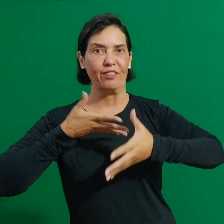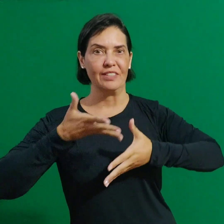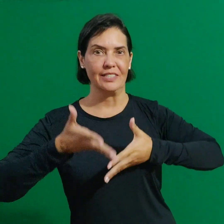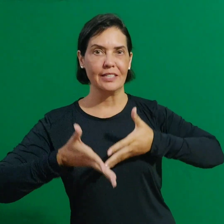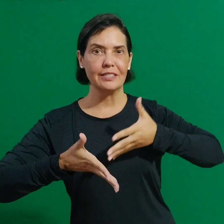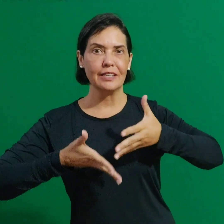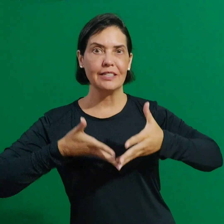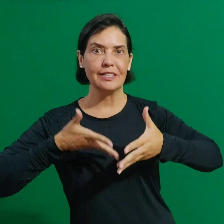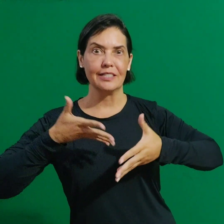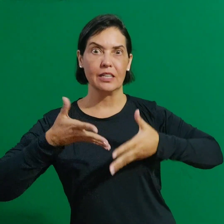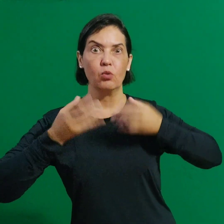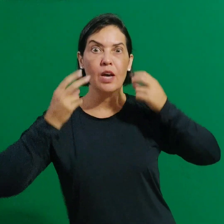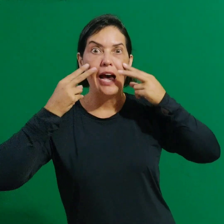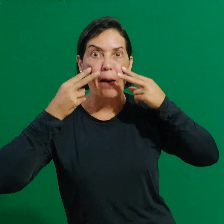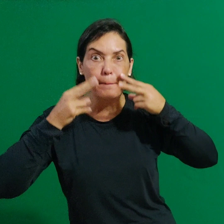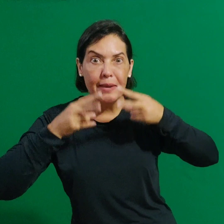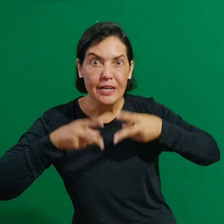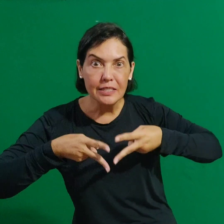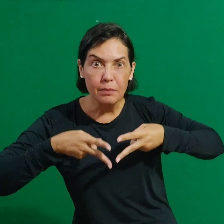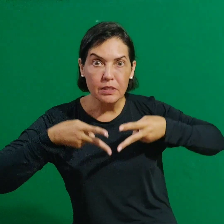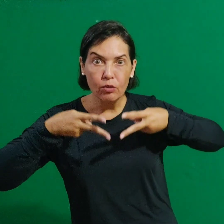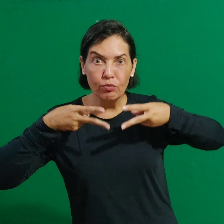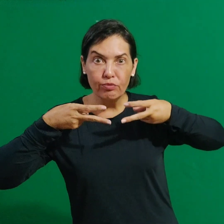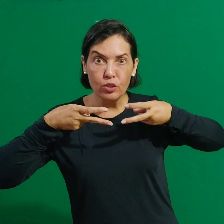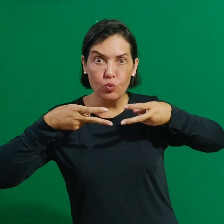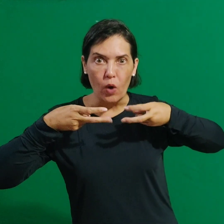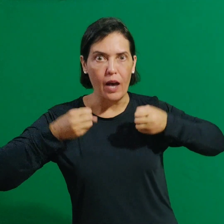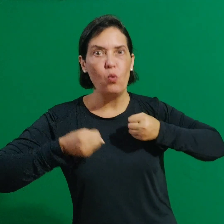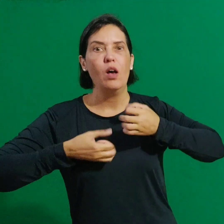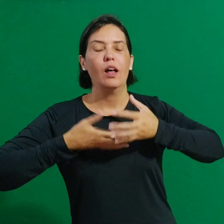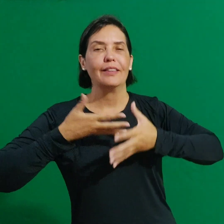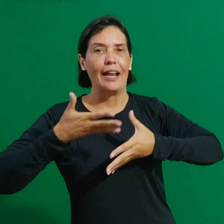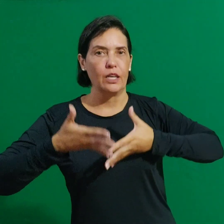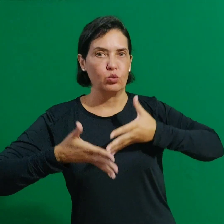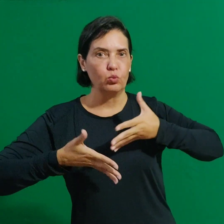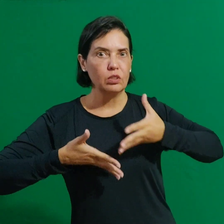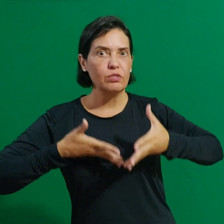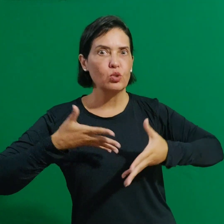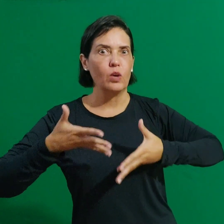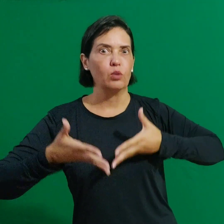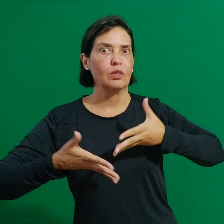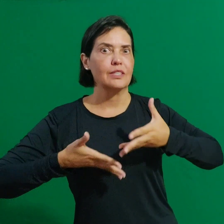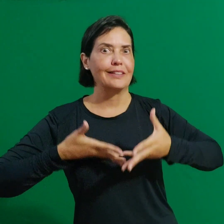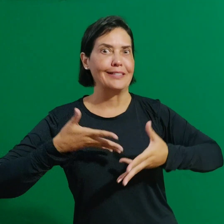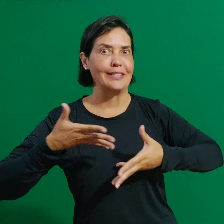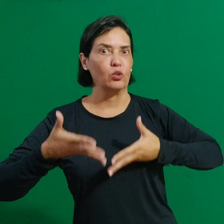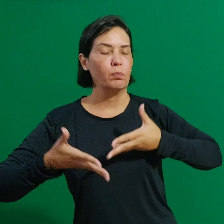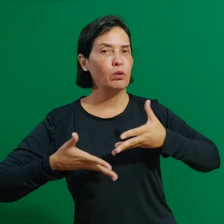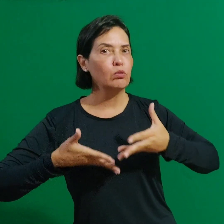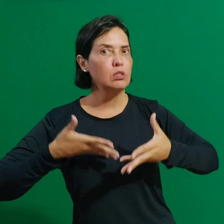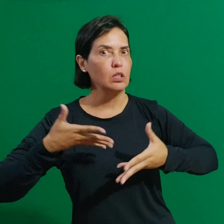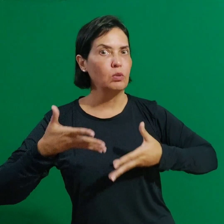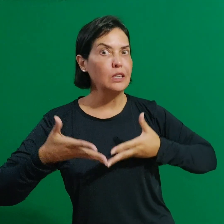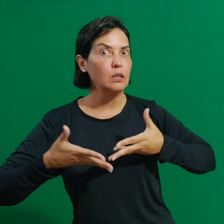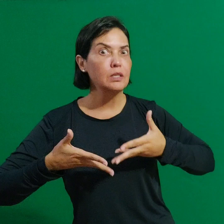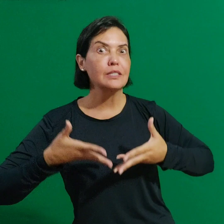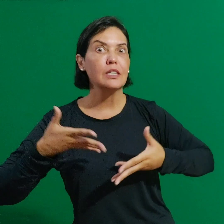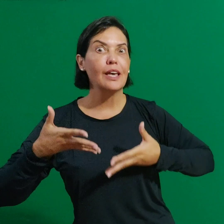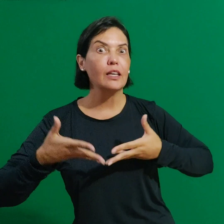fazer a sinalização, a percepção visual da leitura visual do que está sendo produzido em Libras, e além